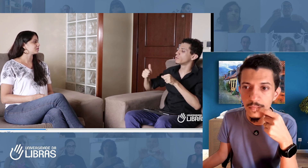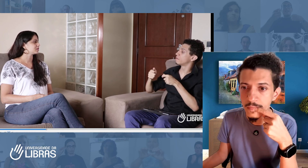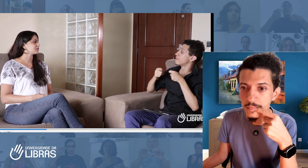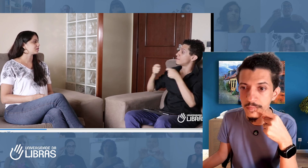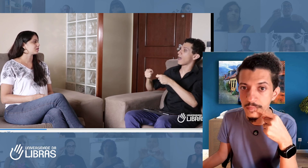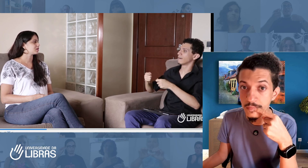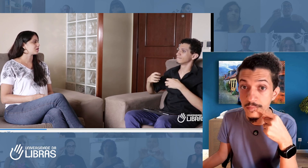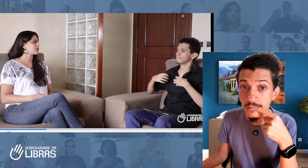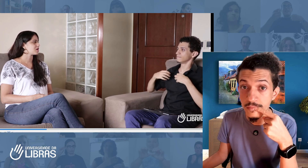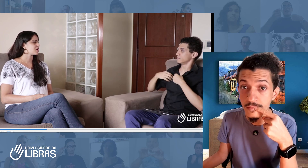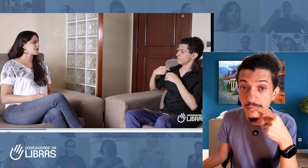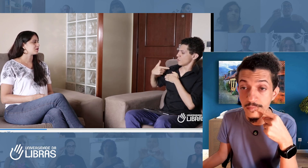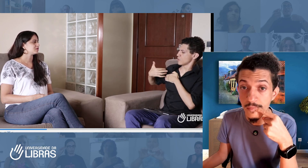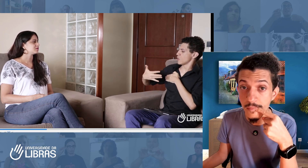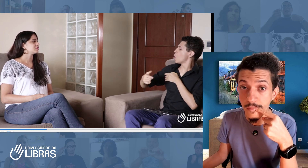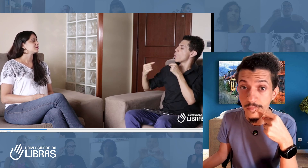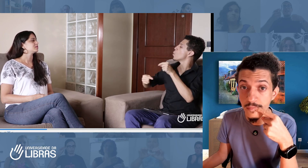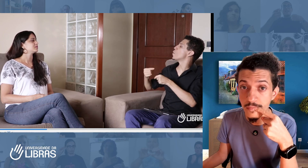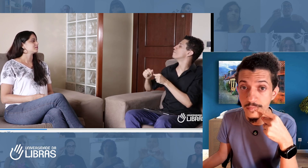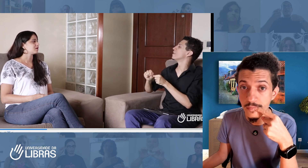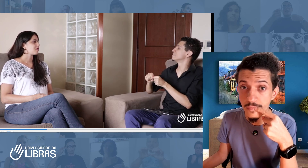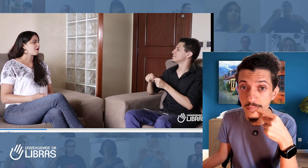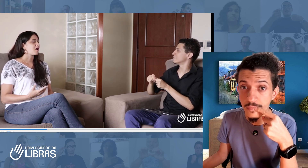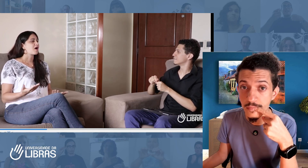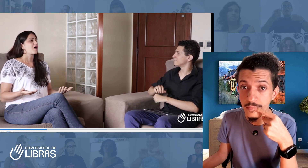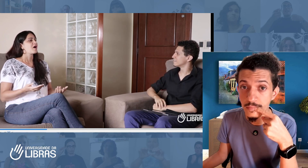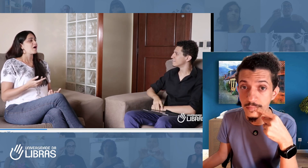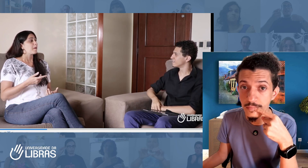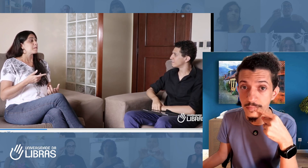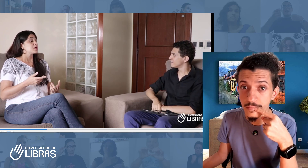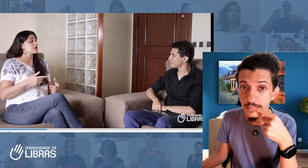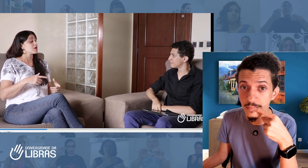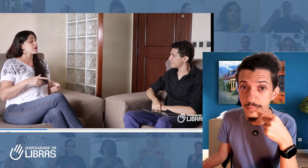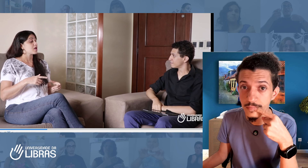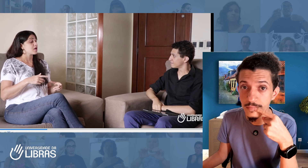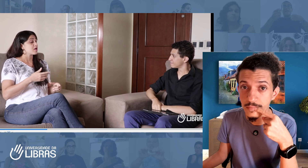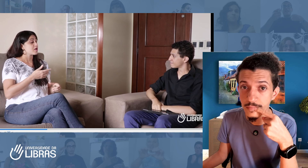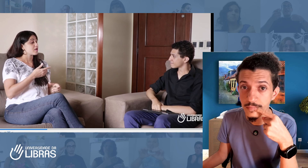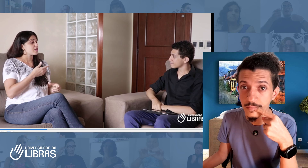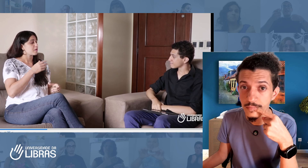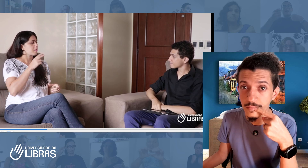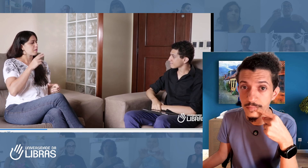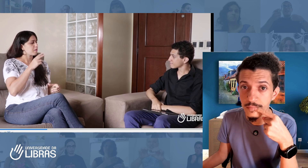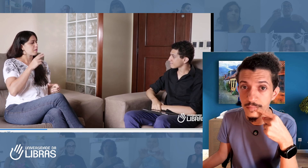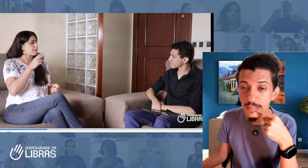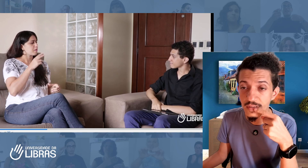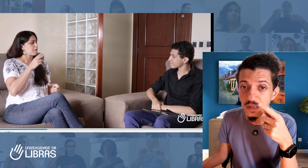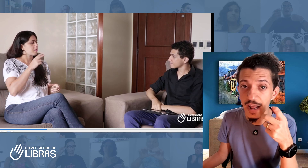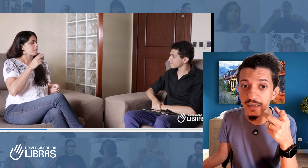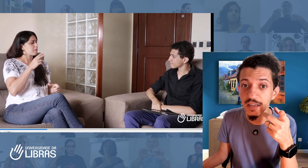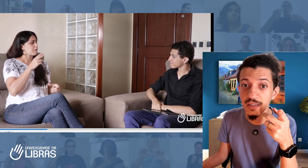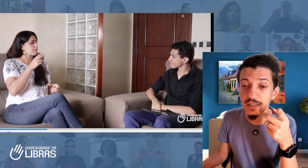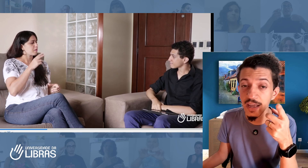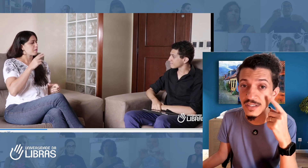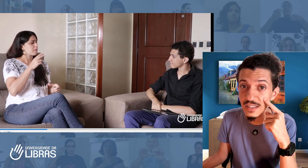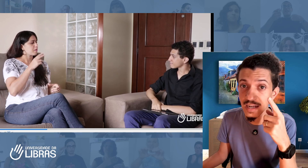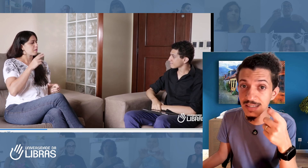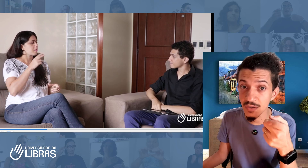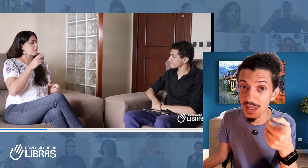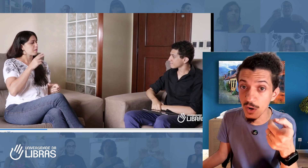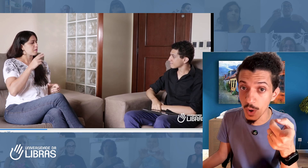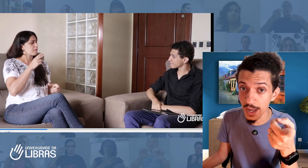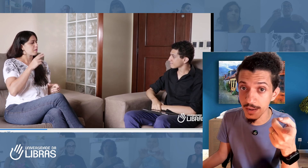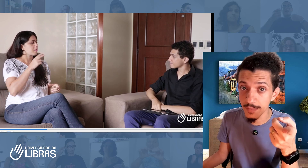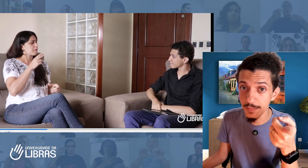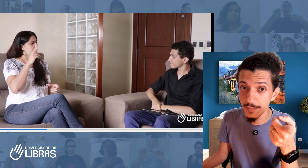Em 2013 você já seria fluente. Como que seria a sua vida se você já fosse fluente 5 anos atrás? Será que você entende a sinalização